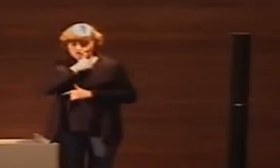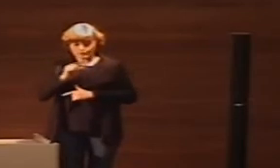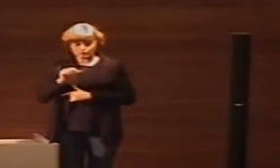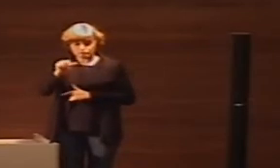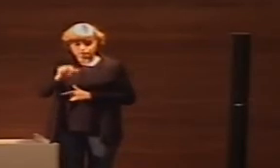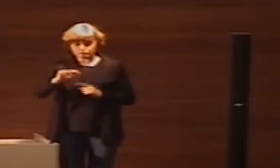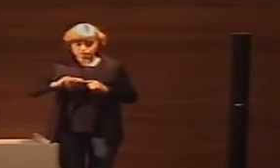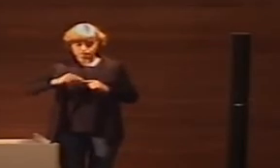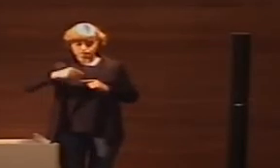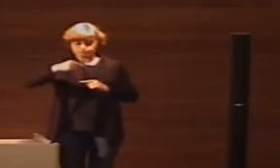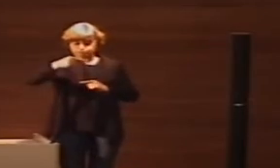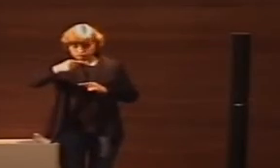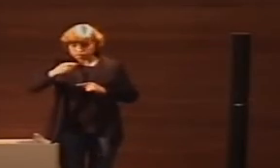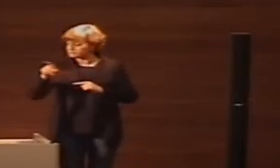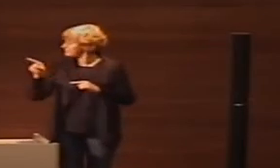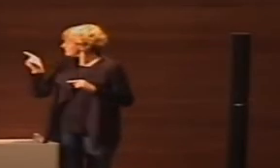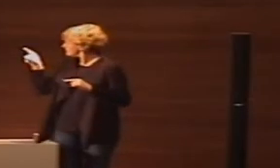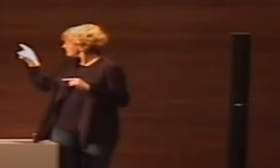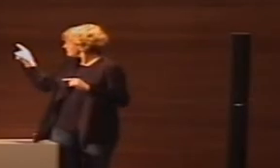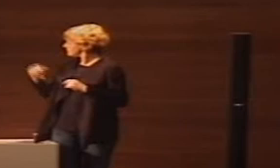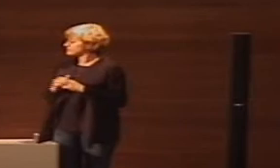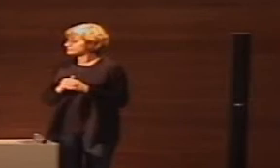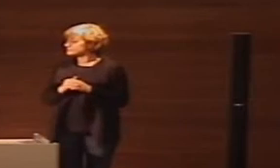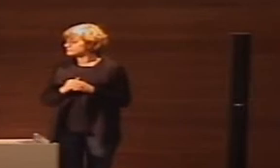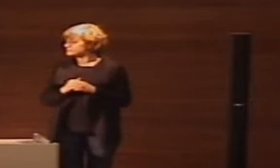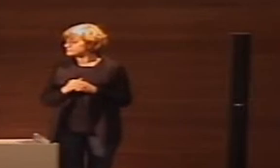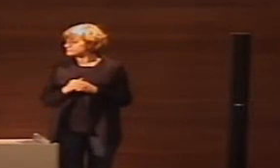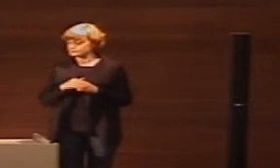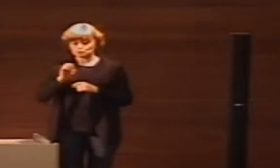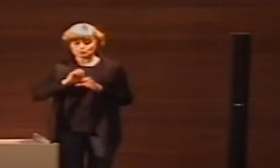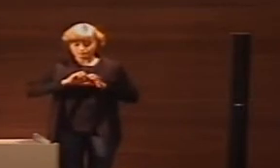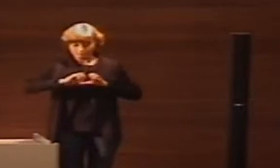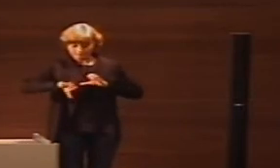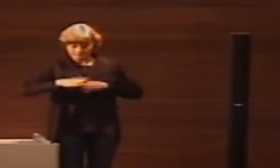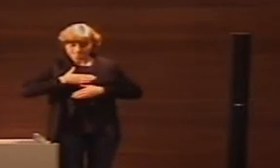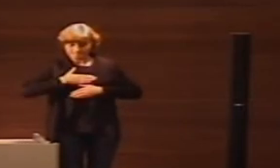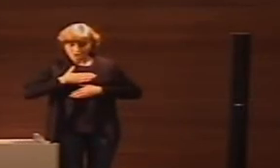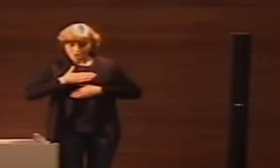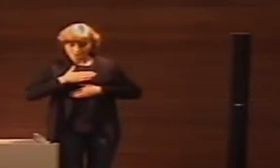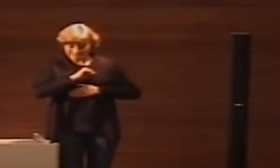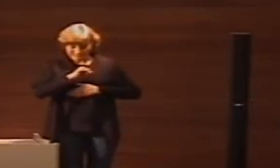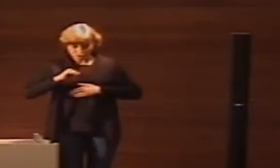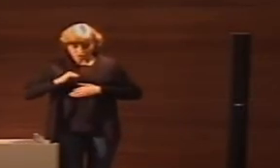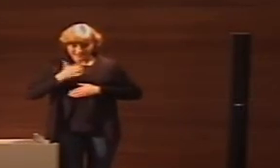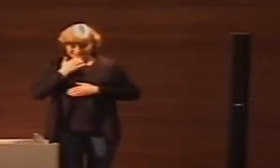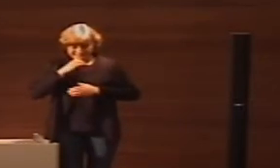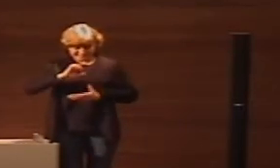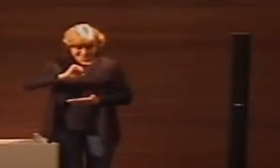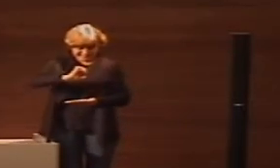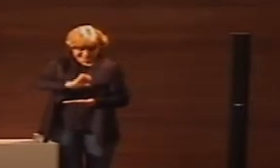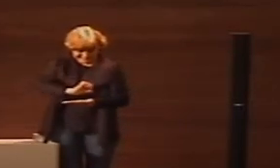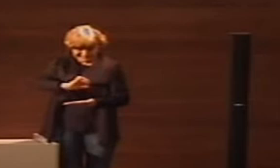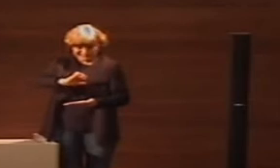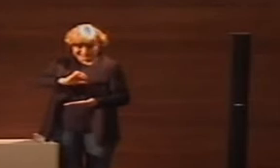este dispositivo volumétrico donde metes tus residuos. Si no te caben, pues lo tendrás